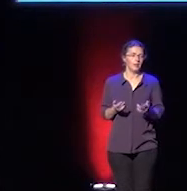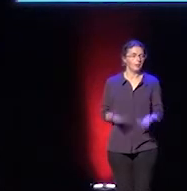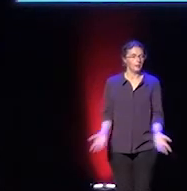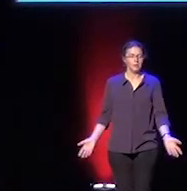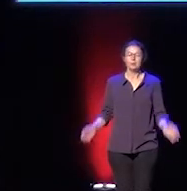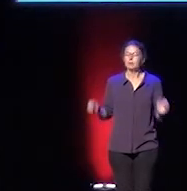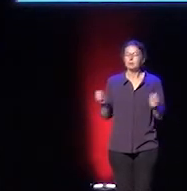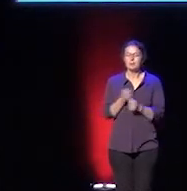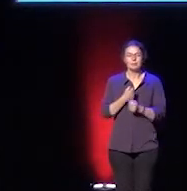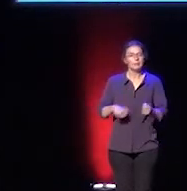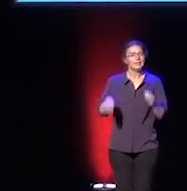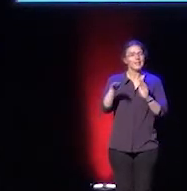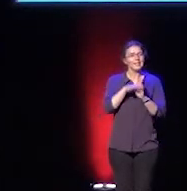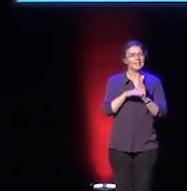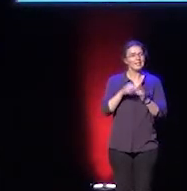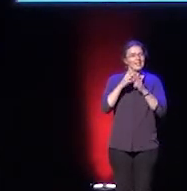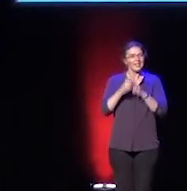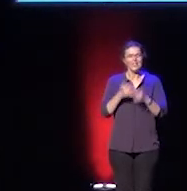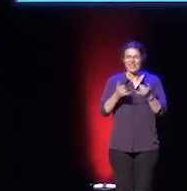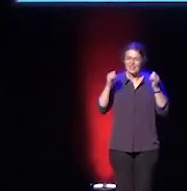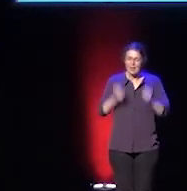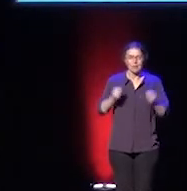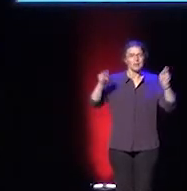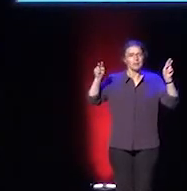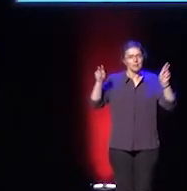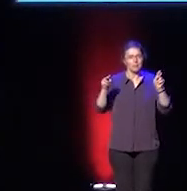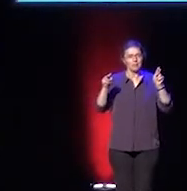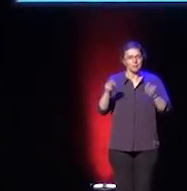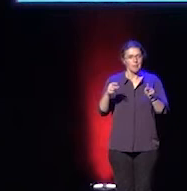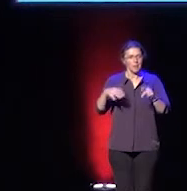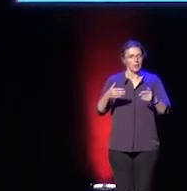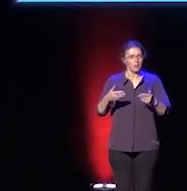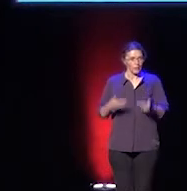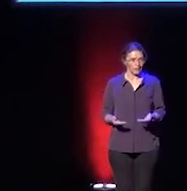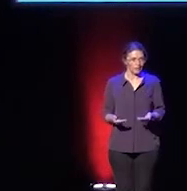die gesetzliche Rente schmälern, schwächen,